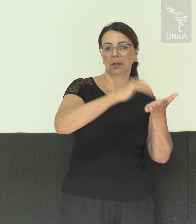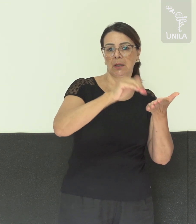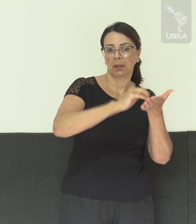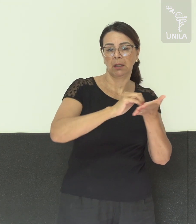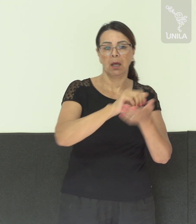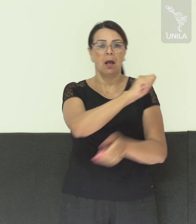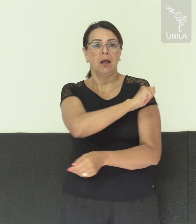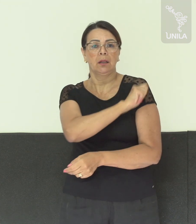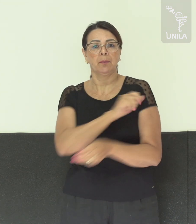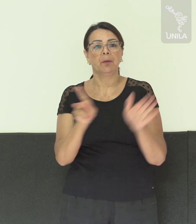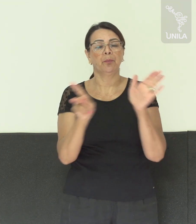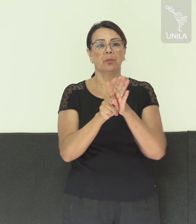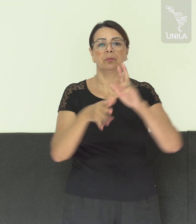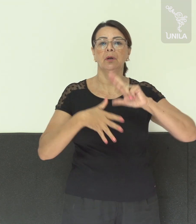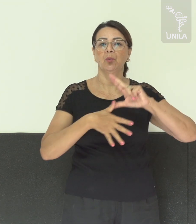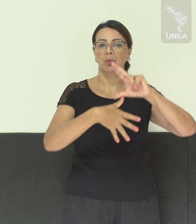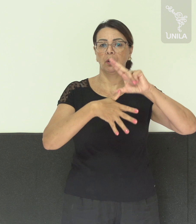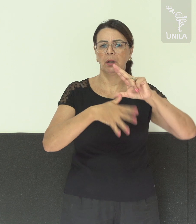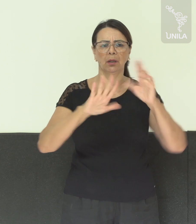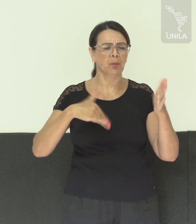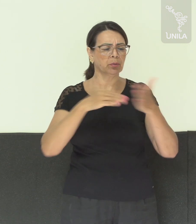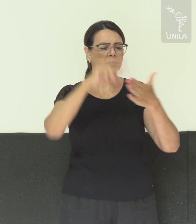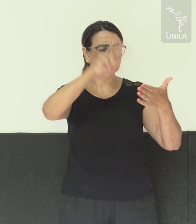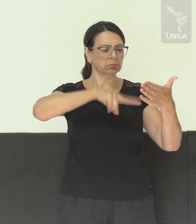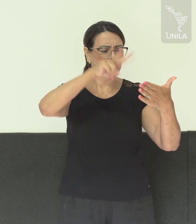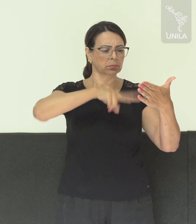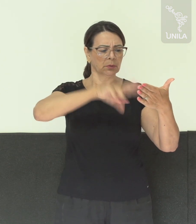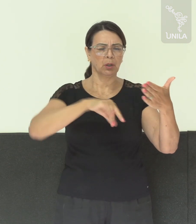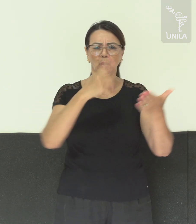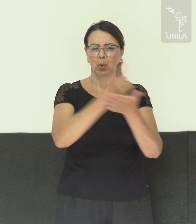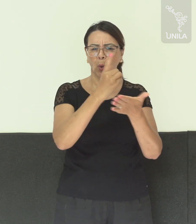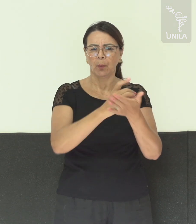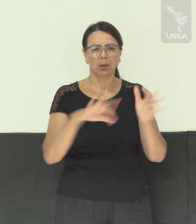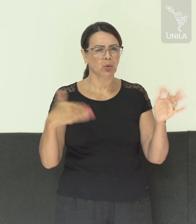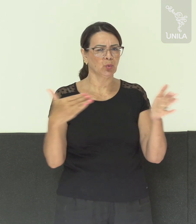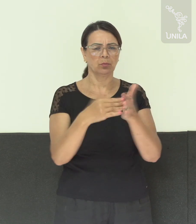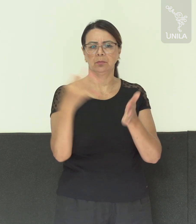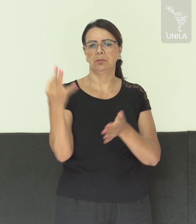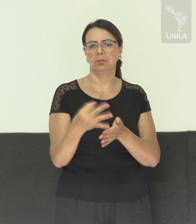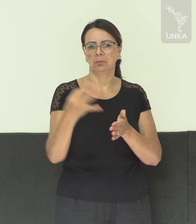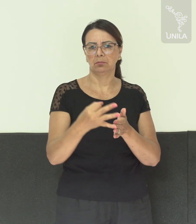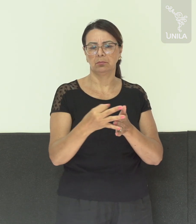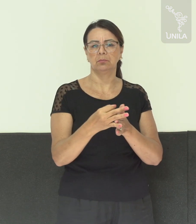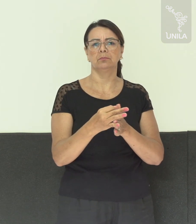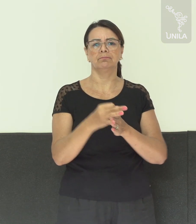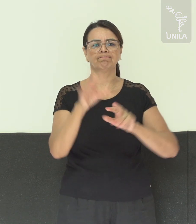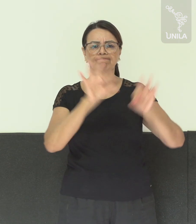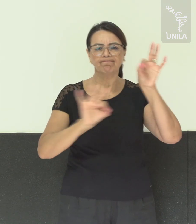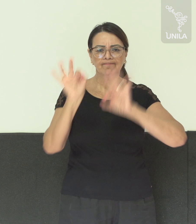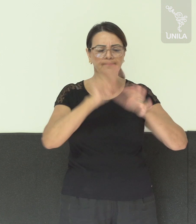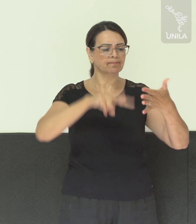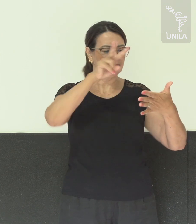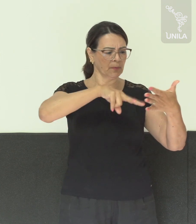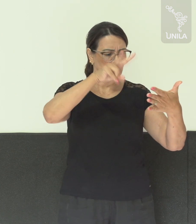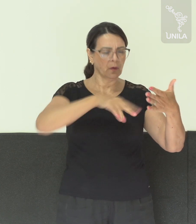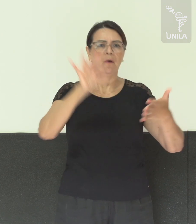UNILA, após todos os procedimentos de verificação de documentos e procedimentos de verificação